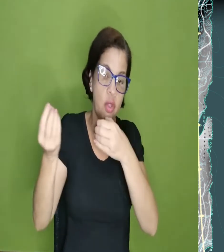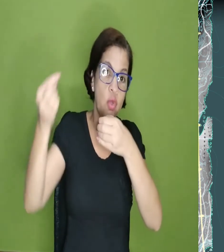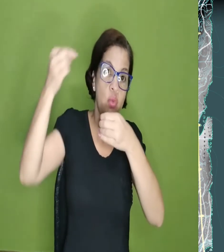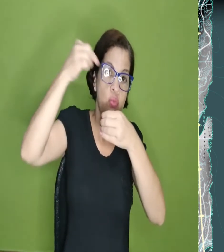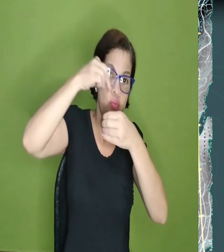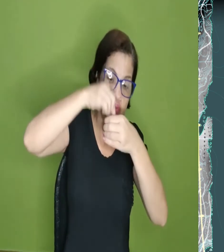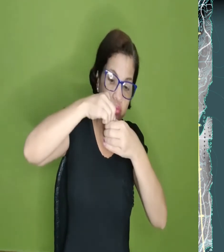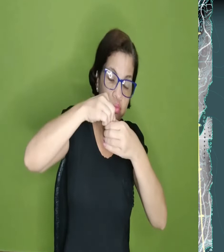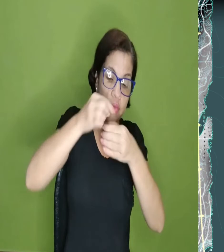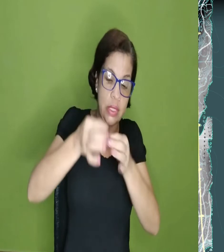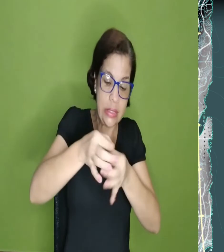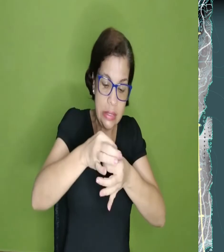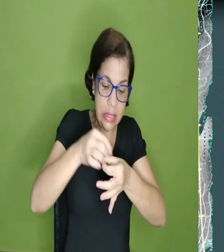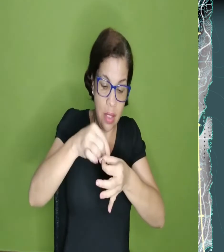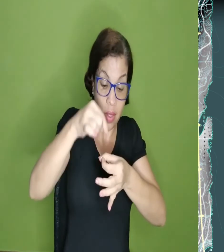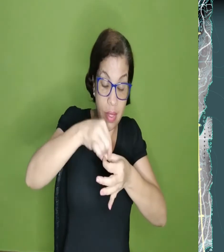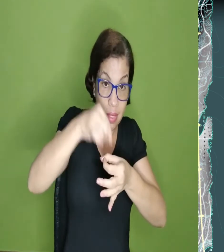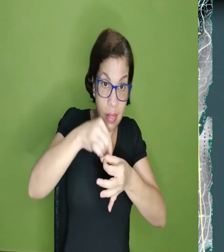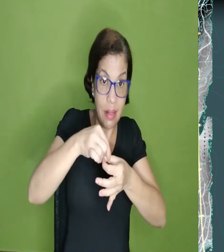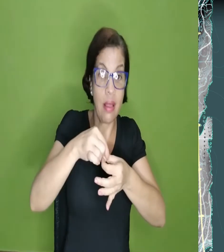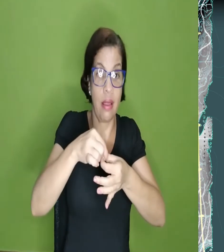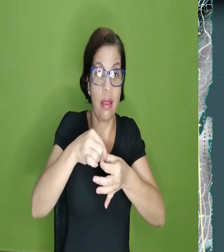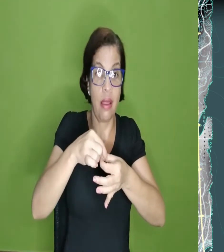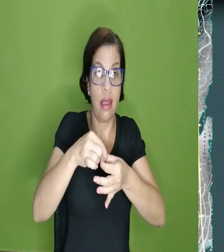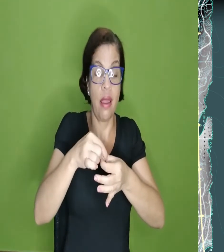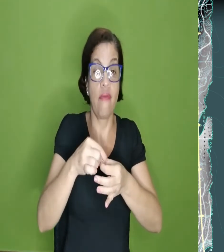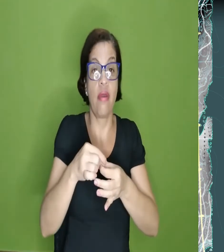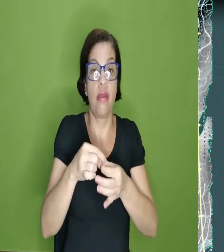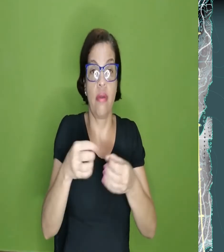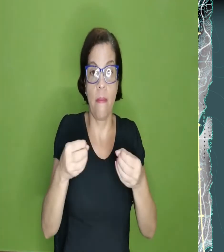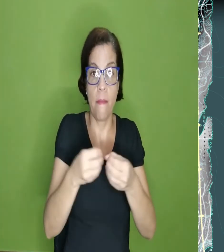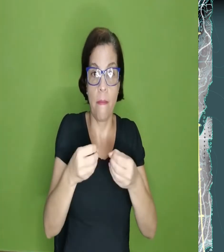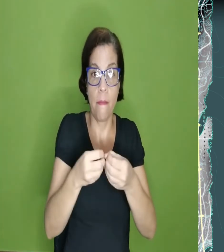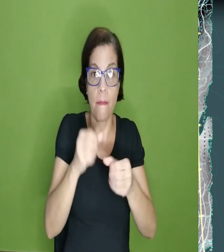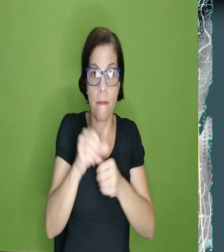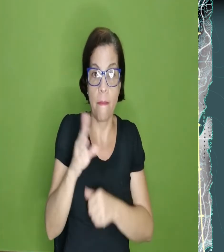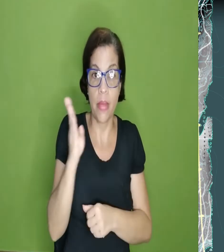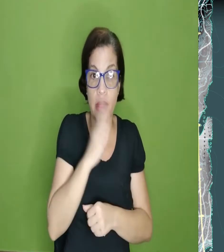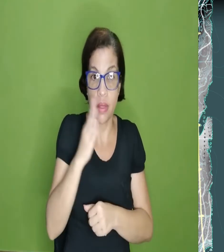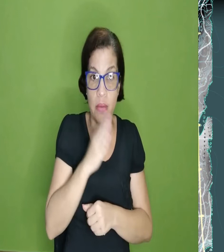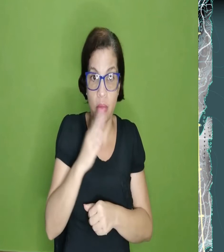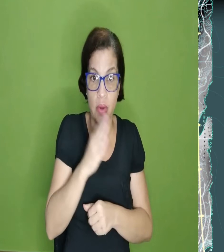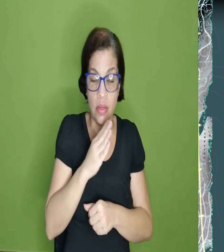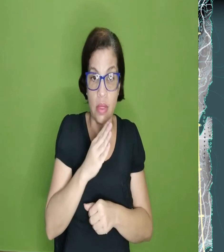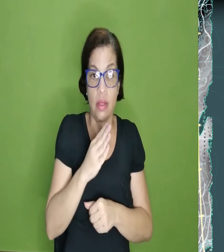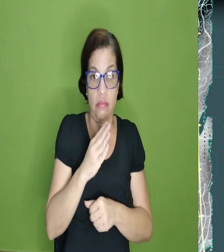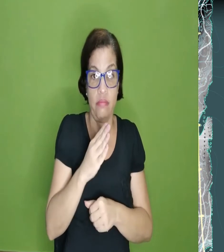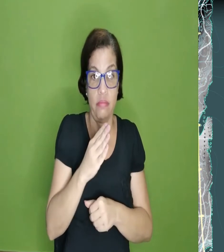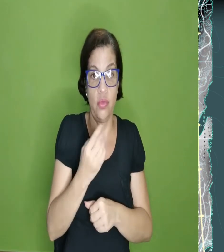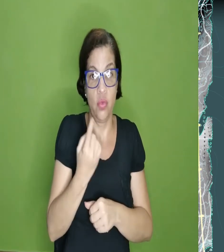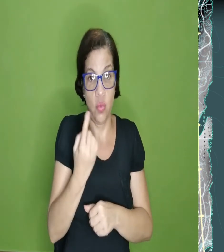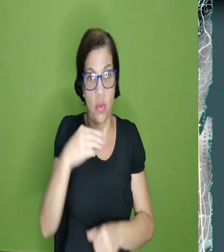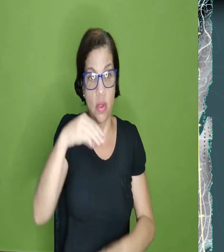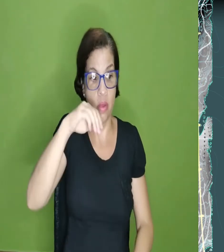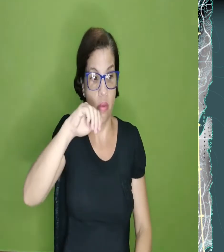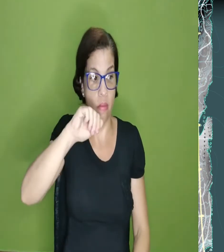colocá-lo novamente no interior da célula e lá ele será metabolizado por uma enzima, neste caso